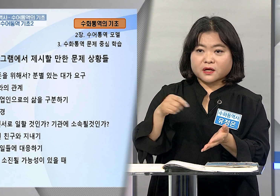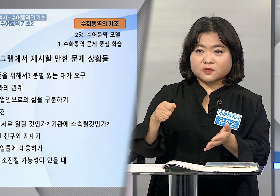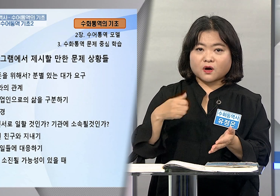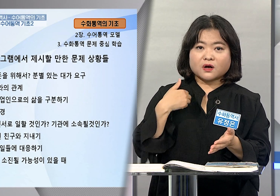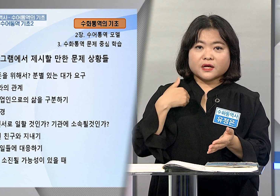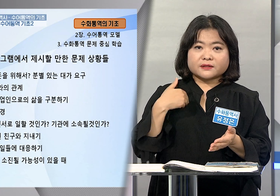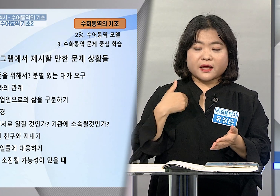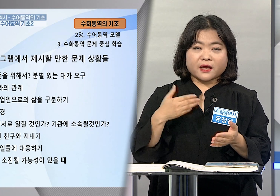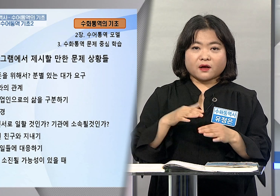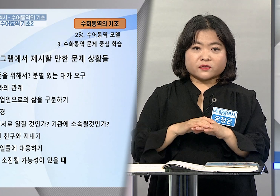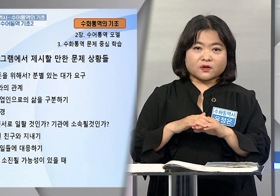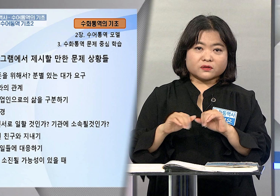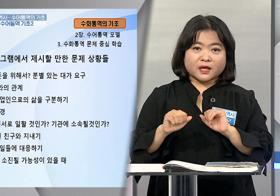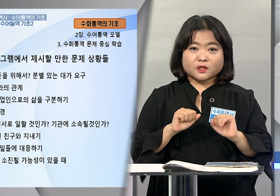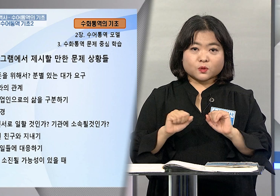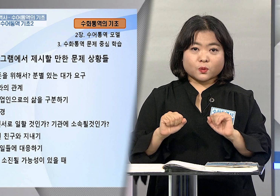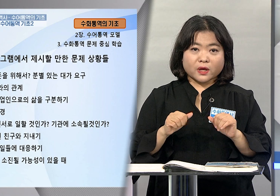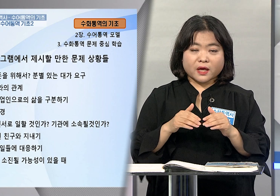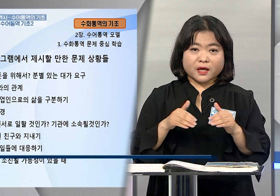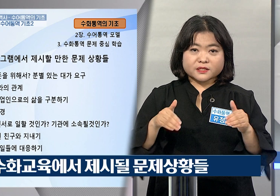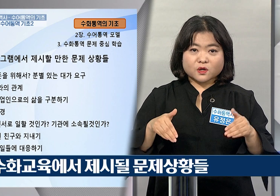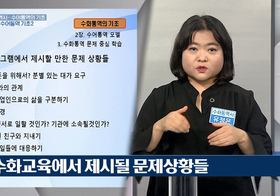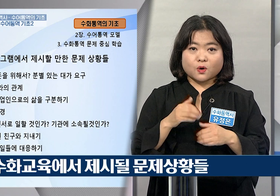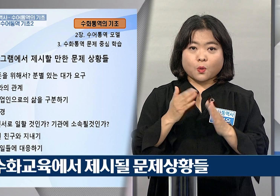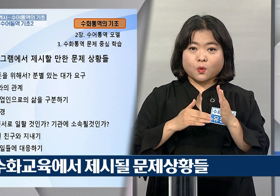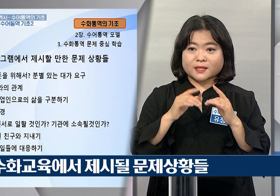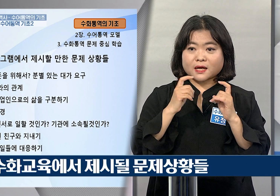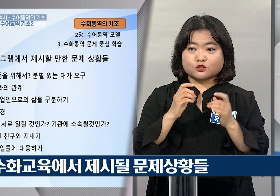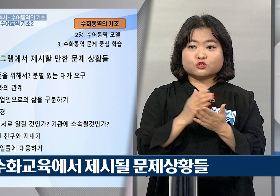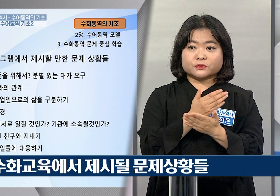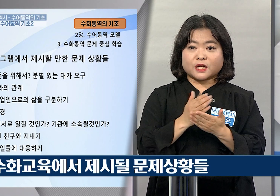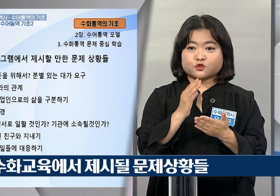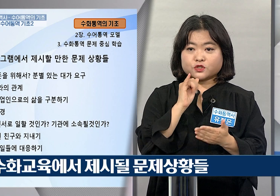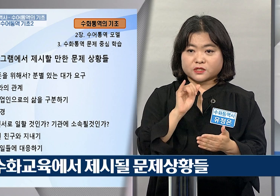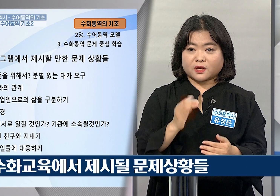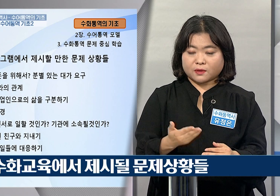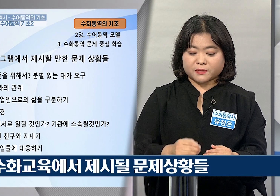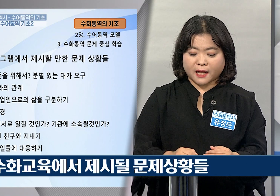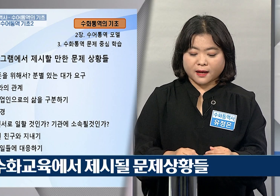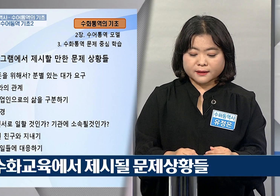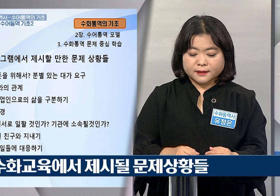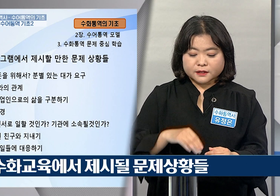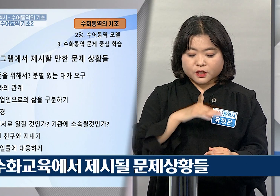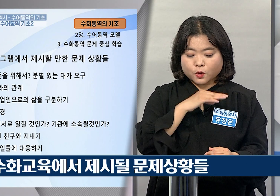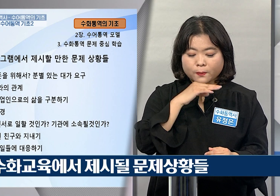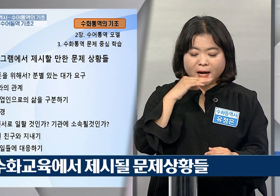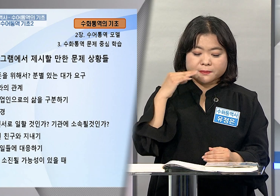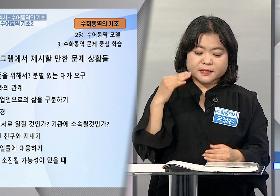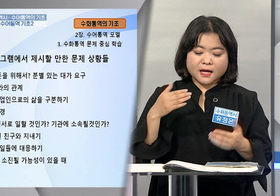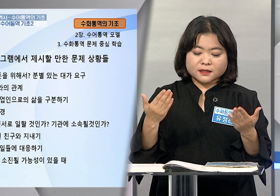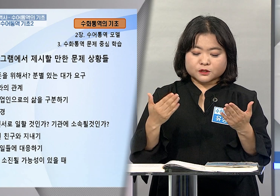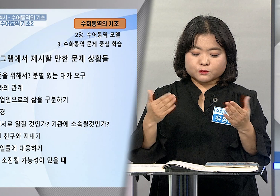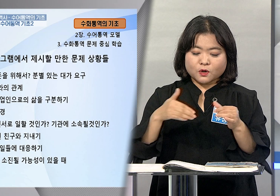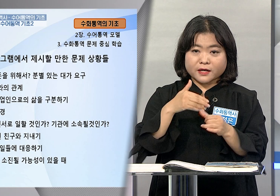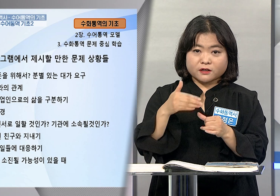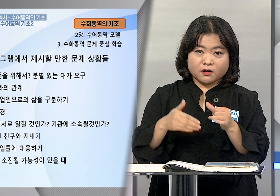입장에서 나의 어떤 행동에 있어서 공과 사를 구분할 수 있어야 됩니다. 그리고 바람직한 근무